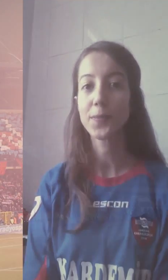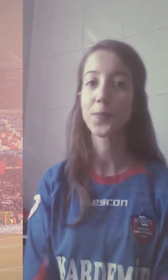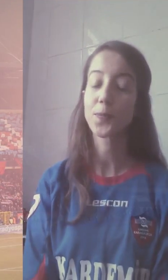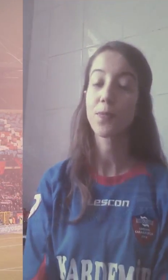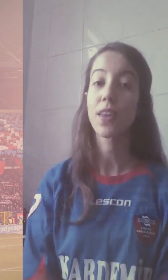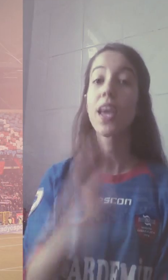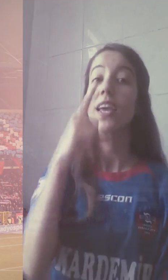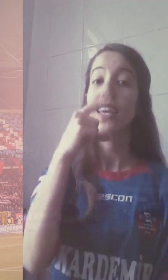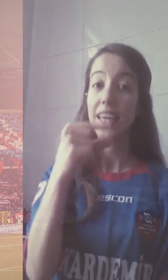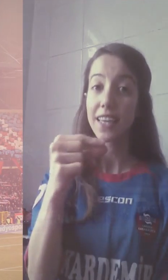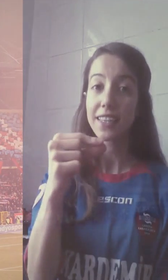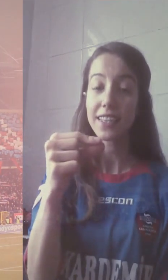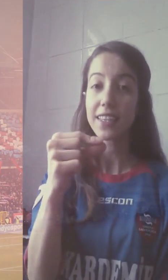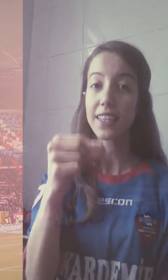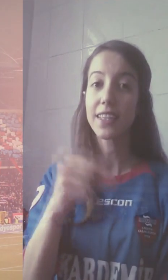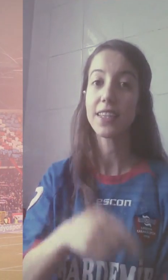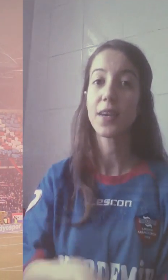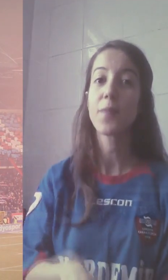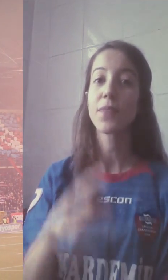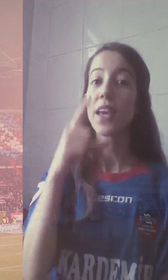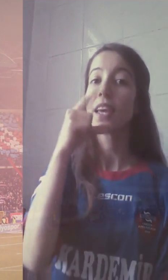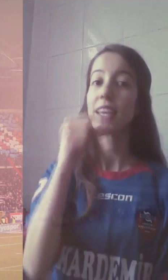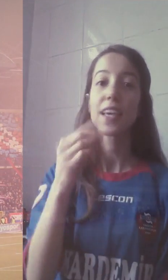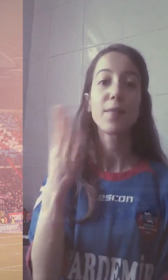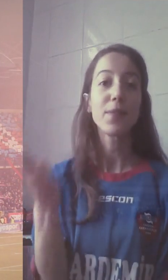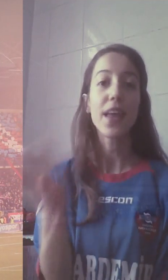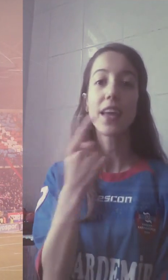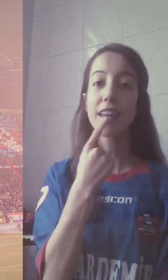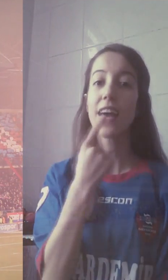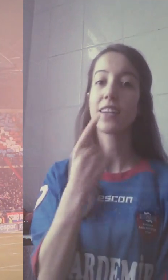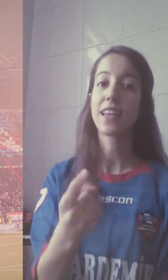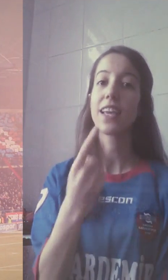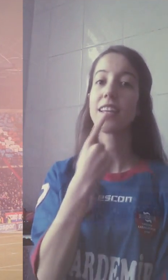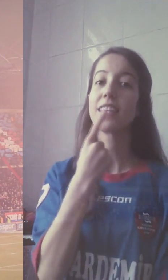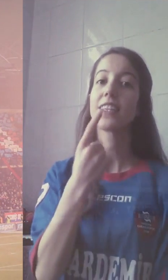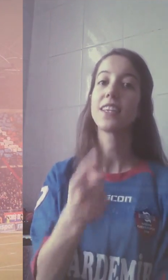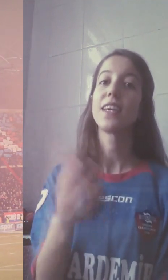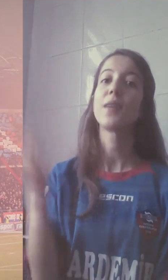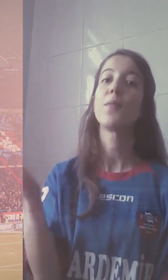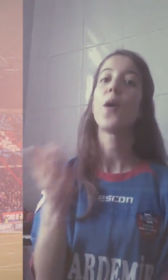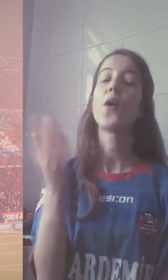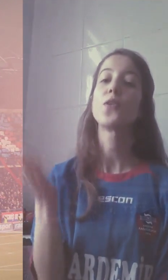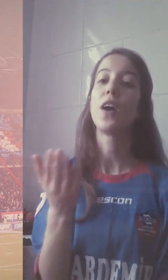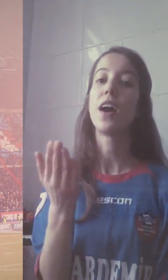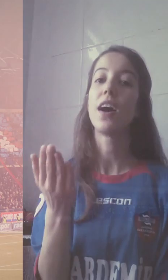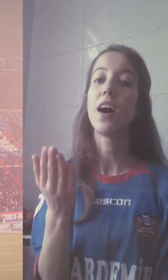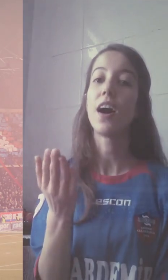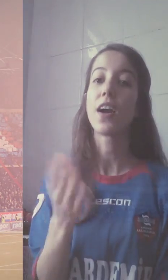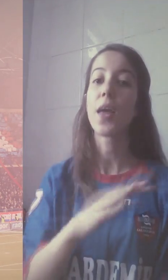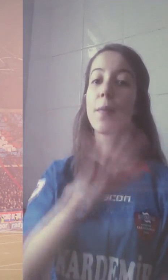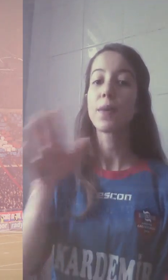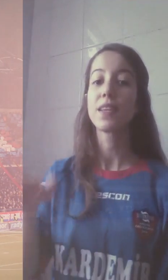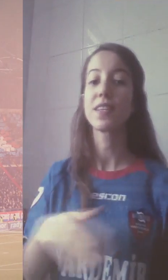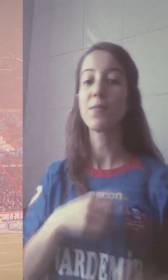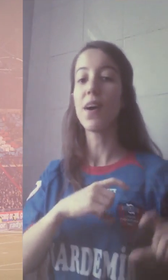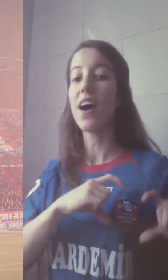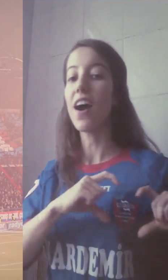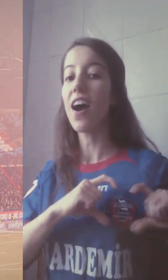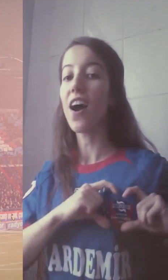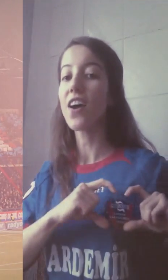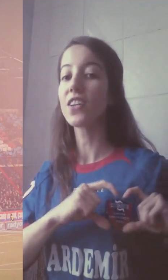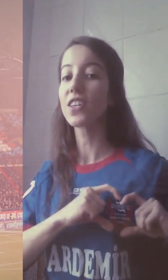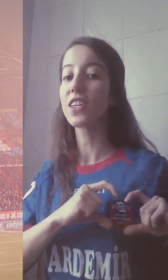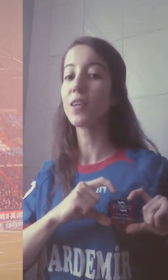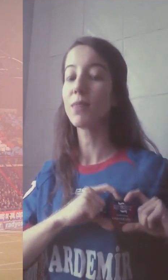hayatımız Kim kim nen sevsin boş ver bizim